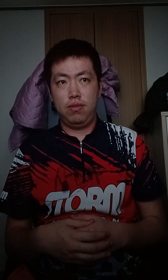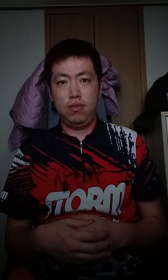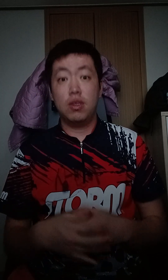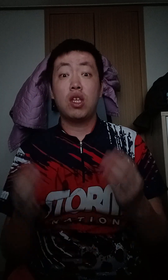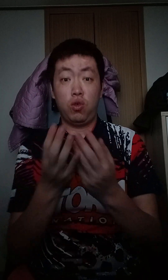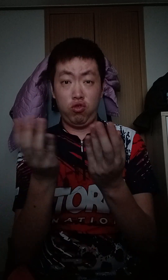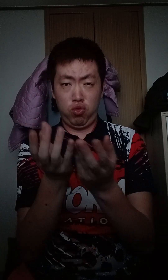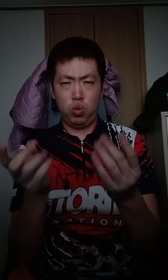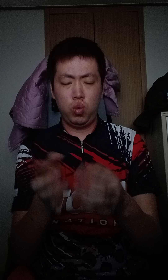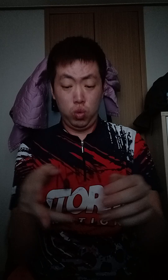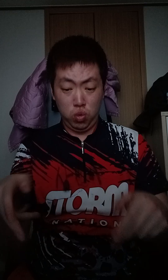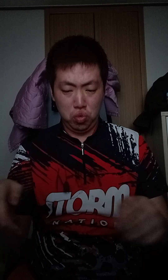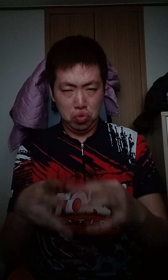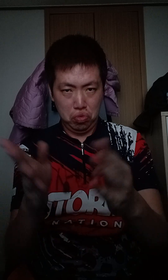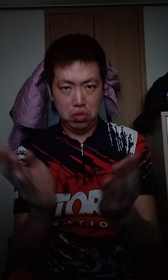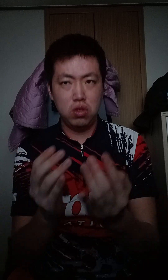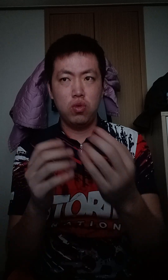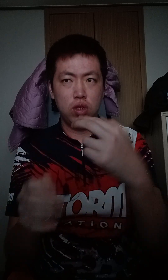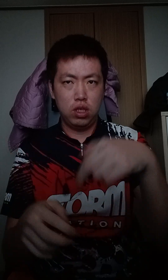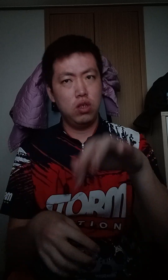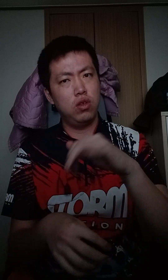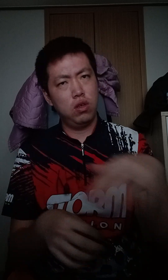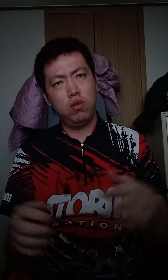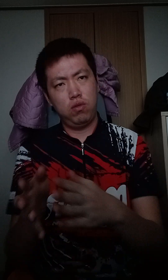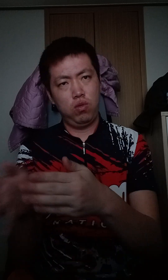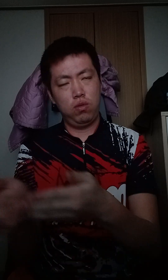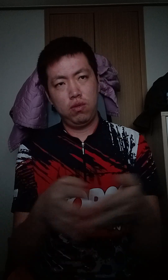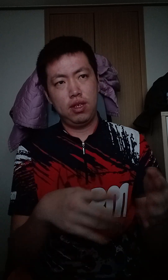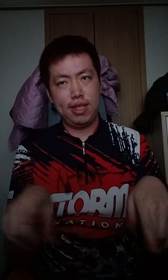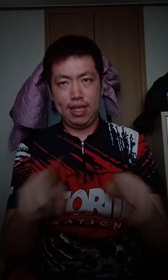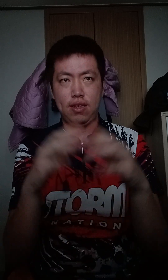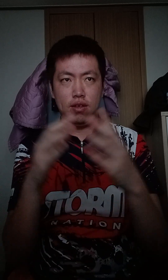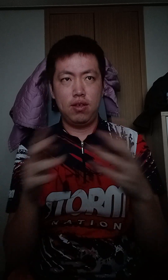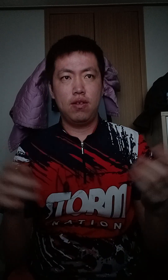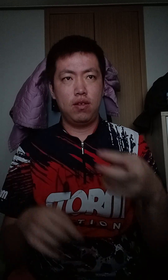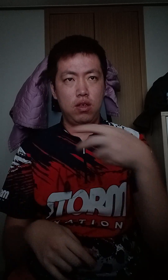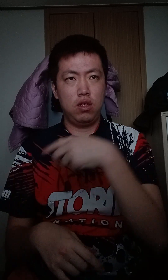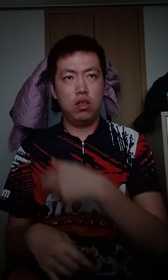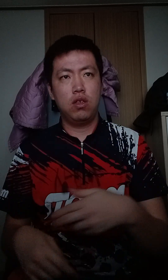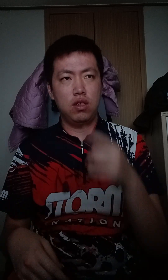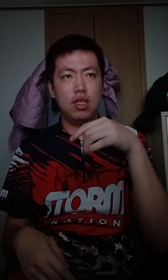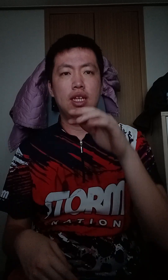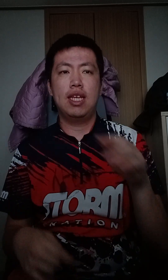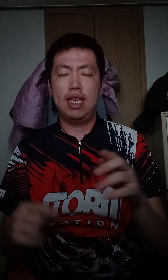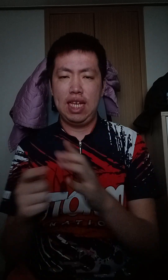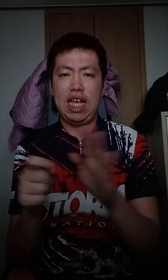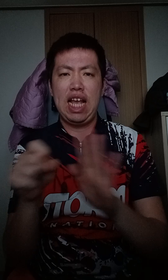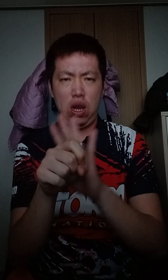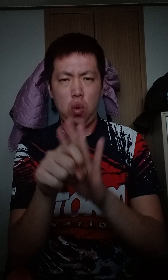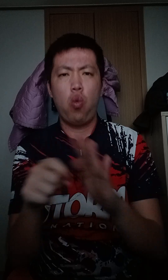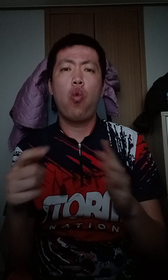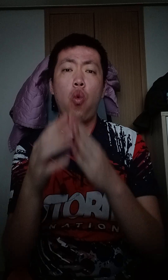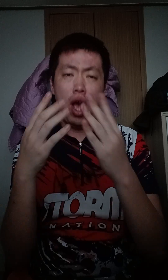전국의 고속도로 휴게소에는 어린 자녀를 동반한 가족들이 이용할 수 있는 이른바 가족사랑 화장실이